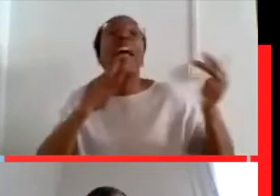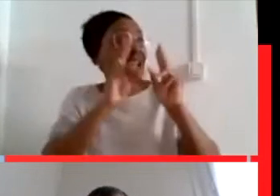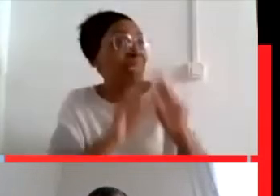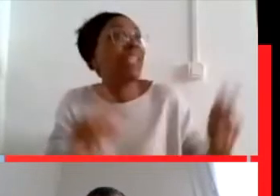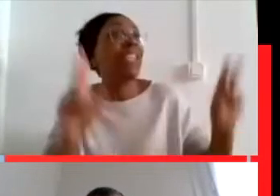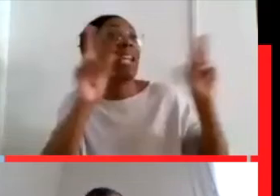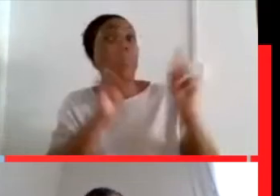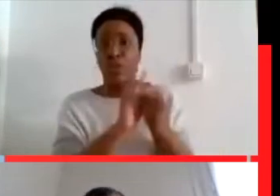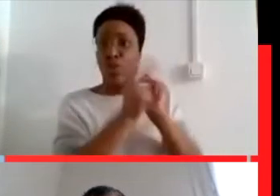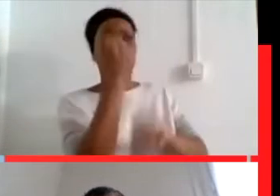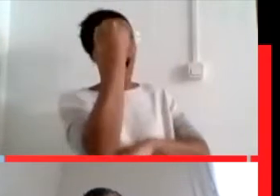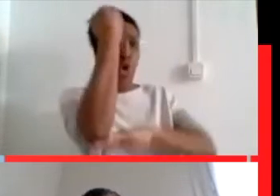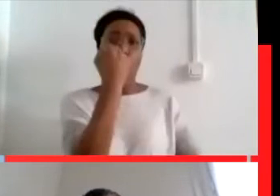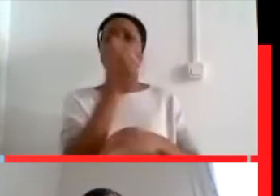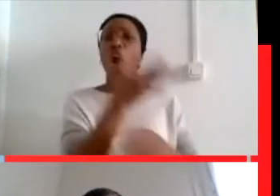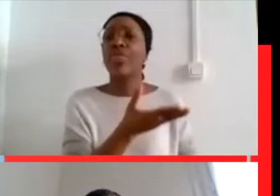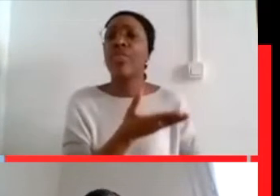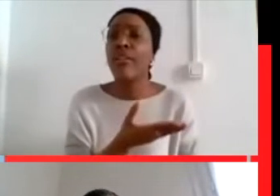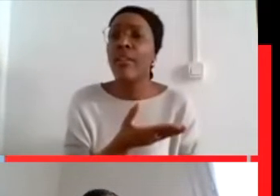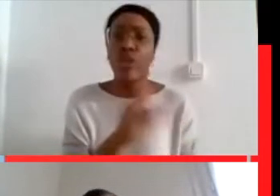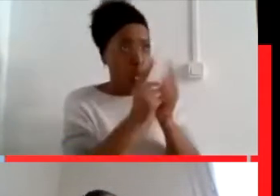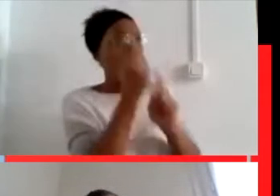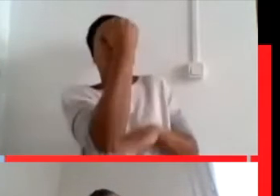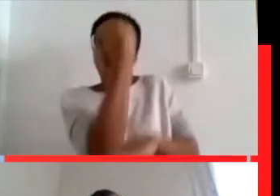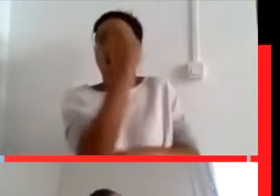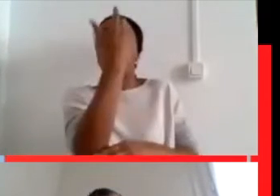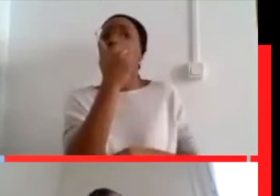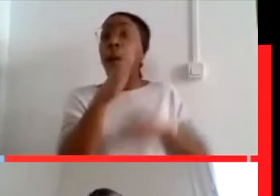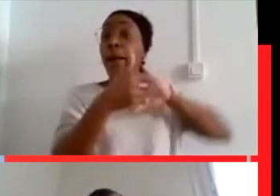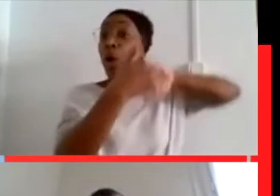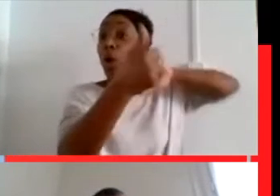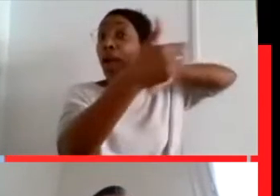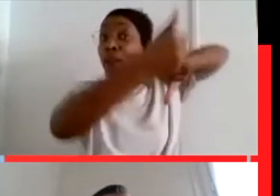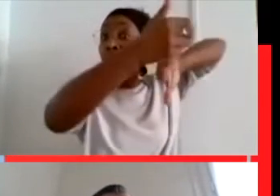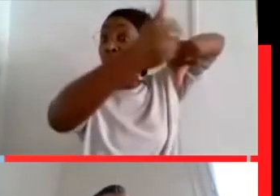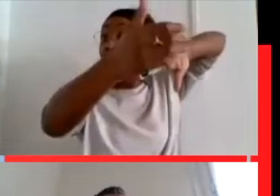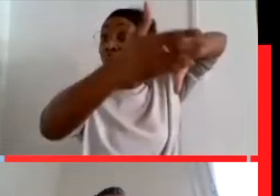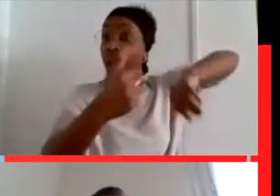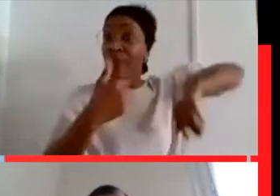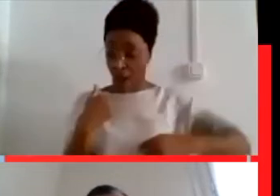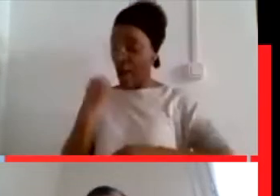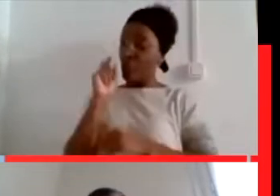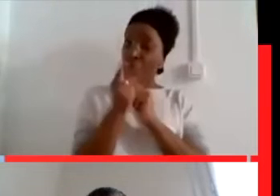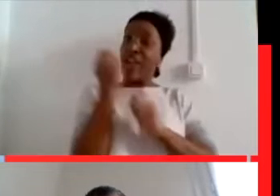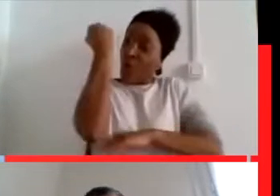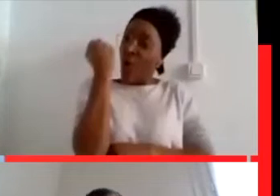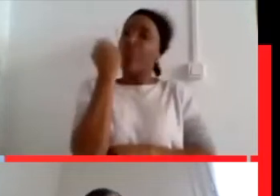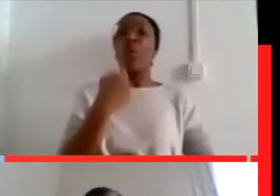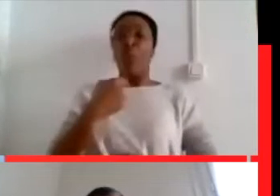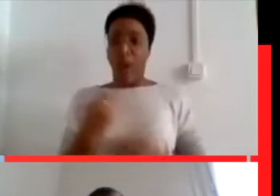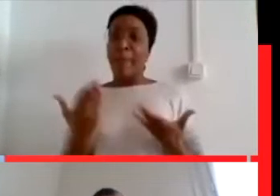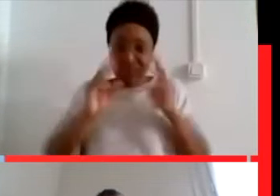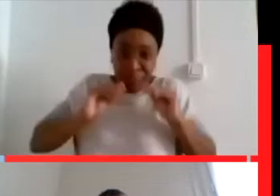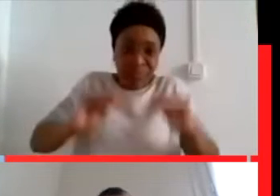dans l'Église pour qu'il devienne un modèle pour les autres. C'est l'effet domino. Et c'est ce que Dieu nous demande d'être et de